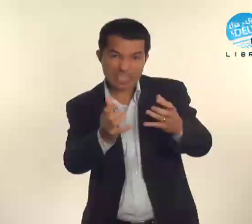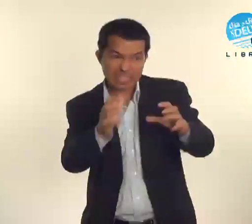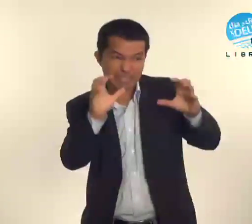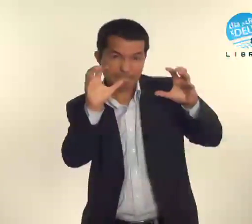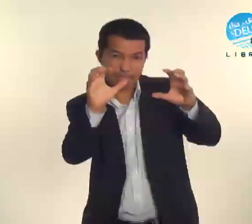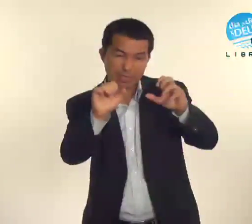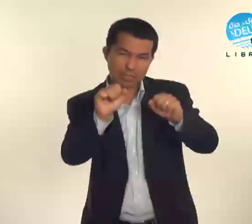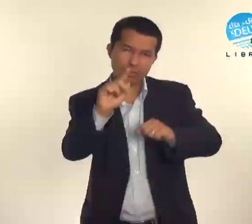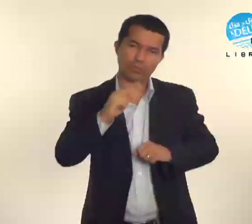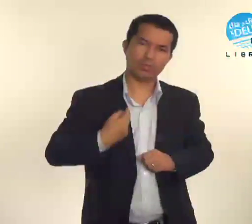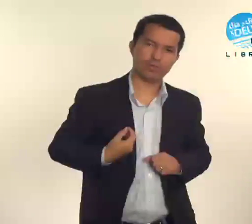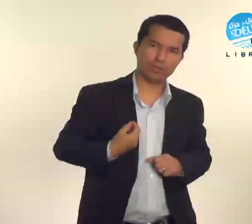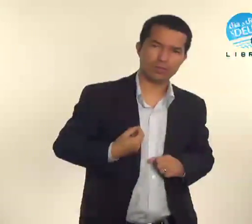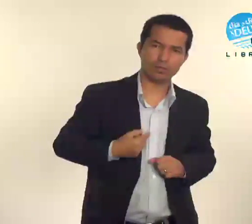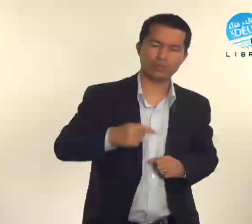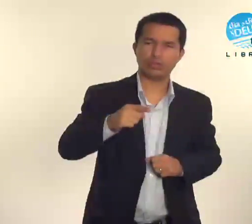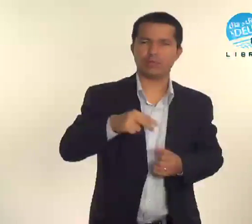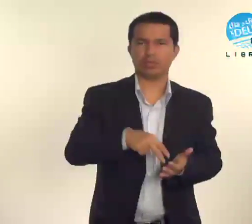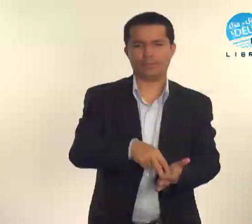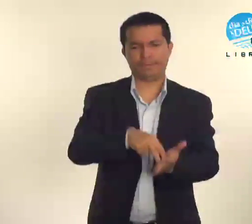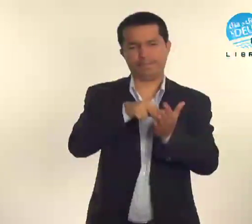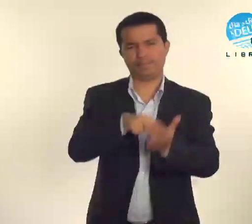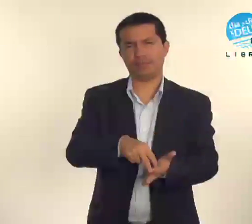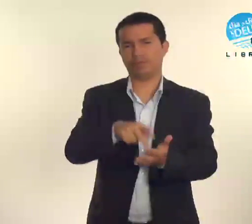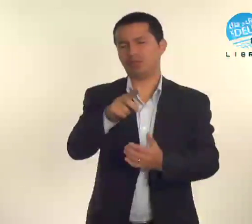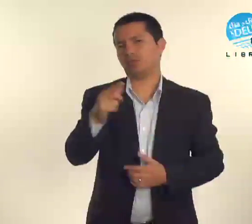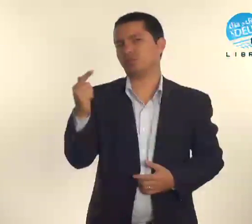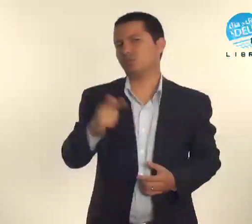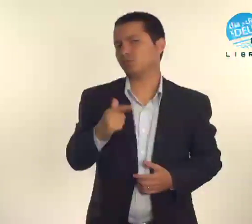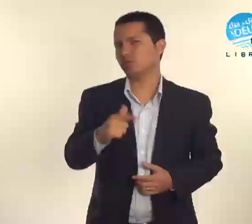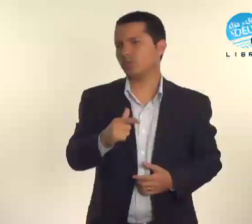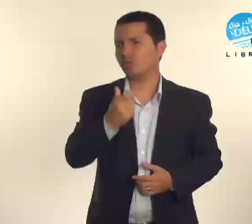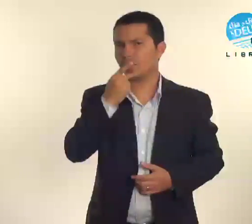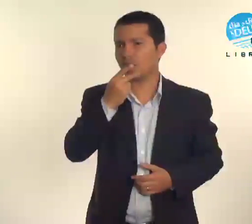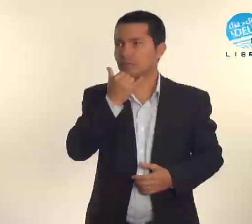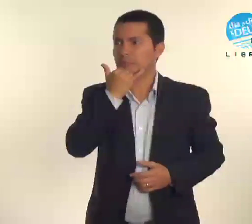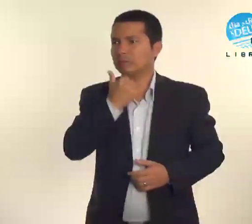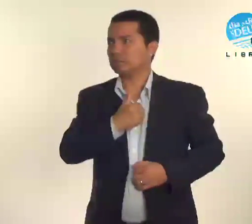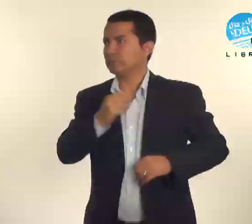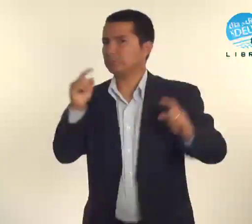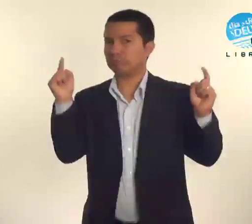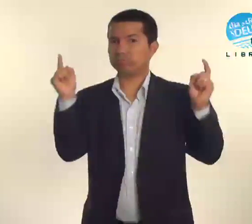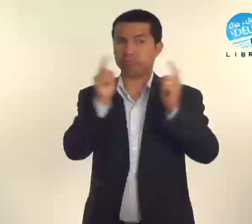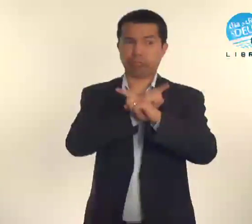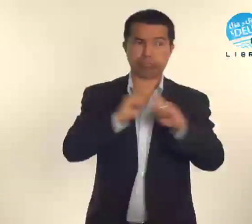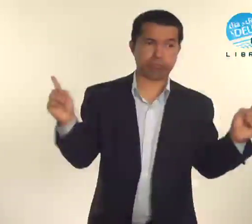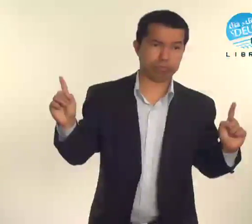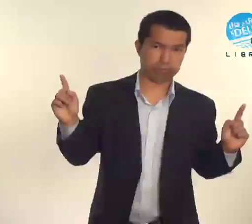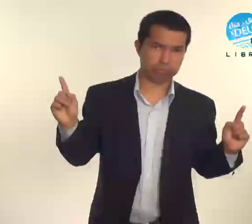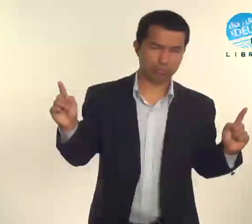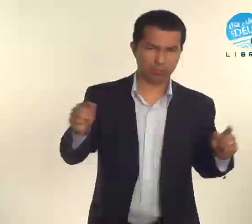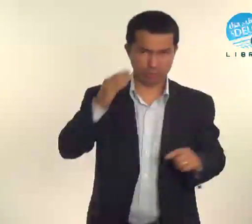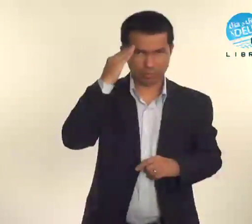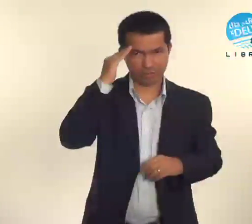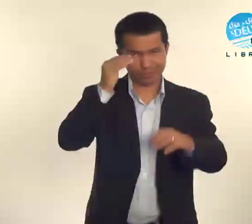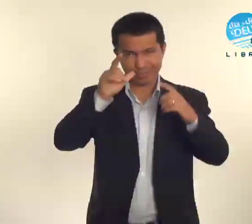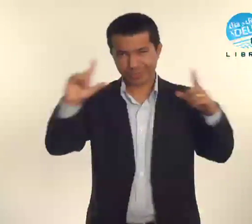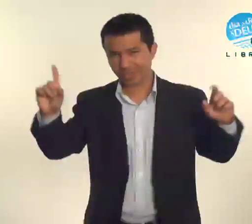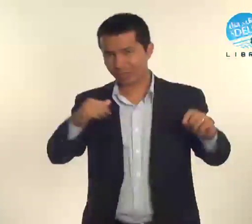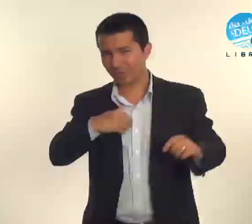arrumar oportunidades, você não vai ter firmeza moral para dizer não. Está entendendo o que eu estou